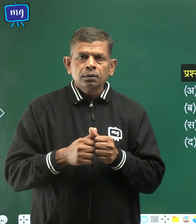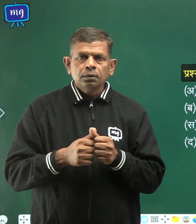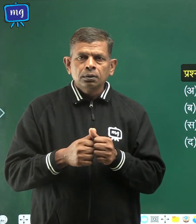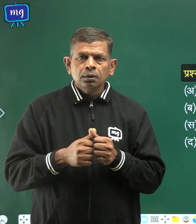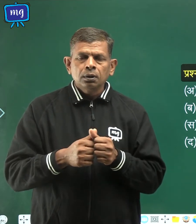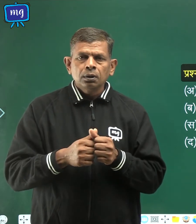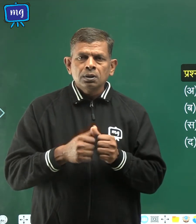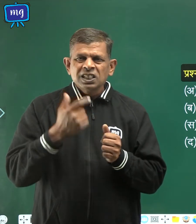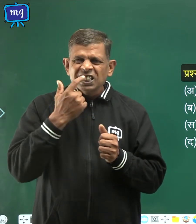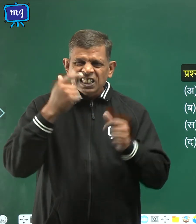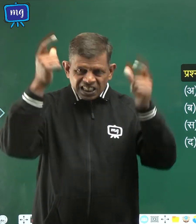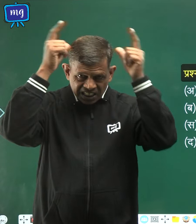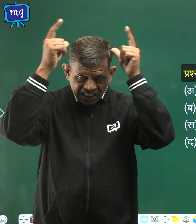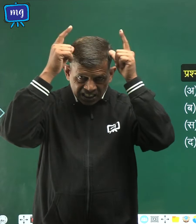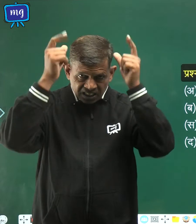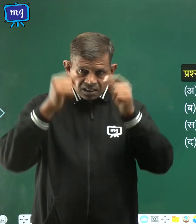गाय,